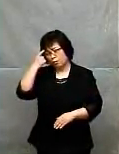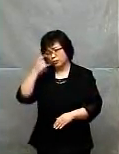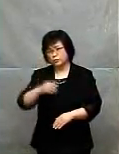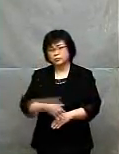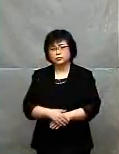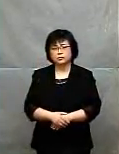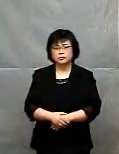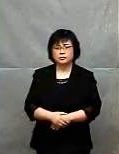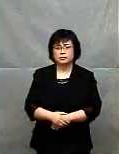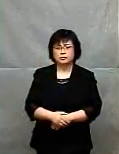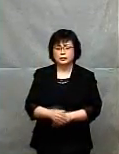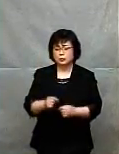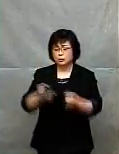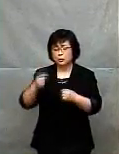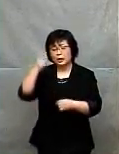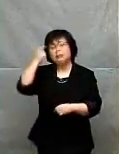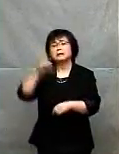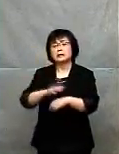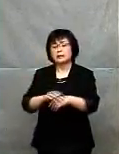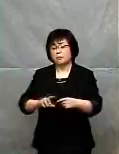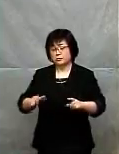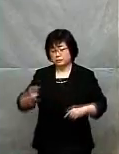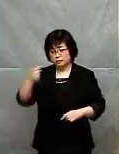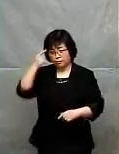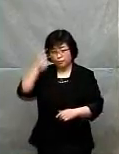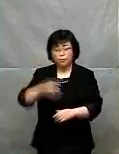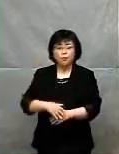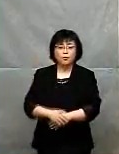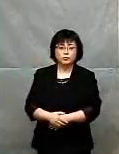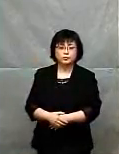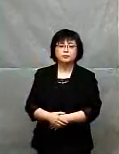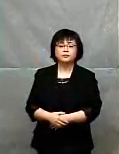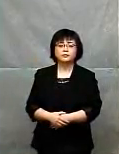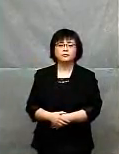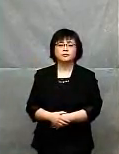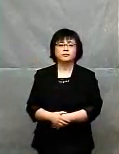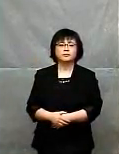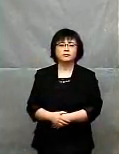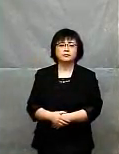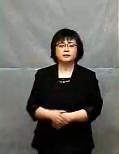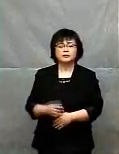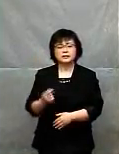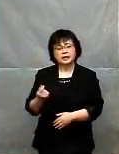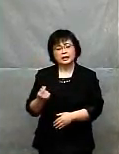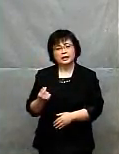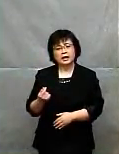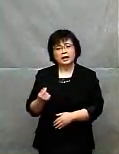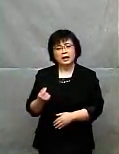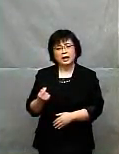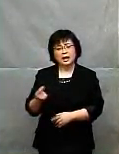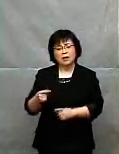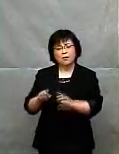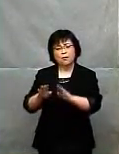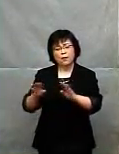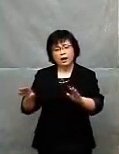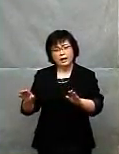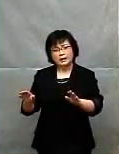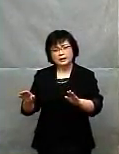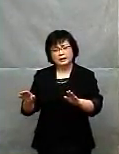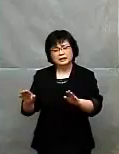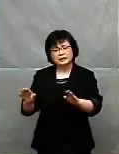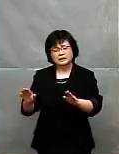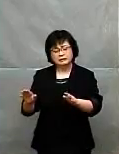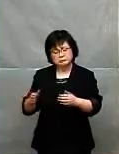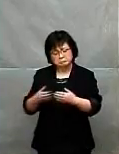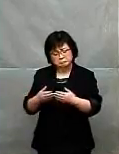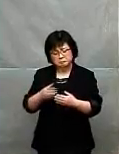るもうできているところもありますし、 はい、 そういう意味では若干非公開にしたい本音を引き出すためにはというのはあるかもしれ